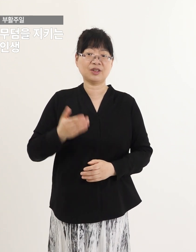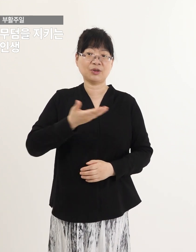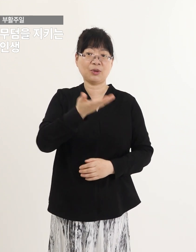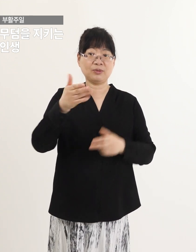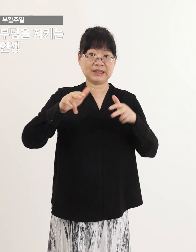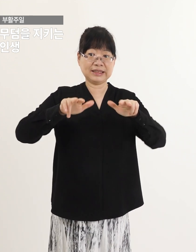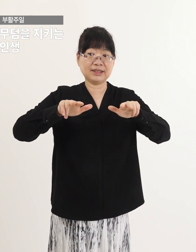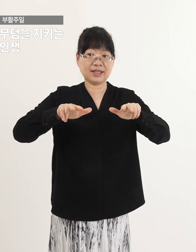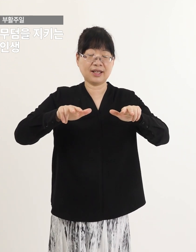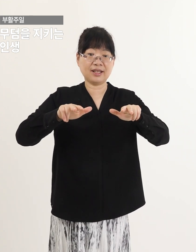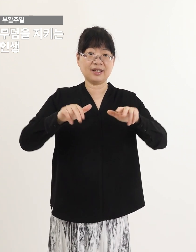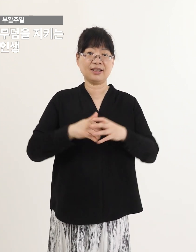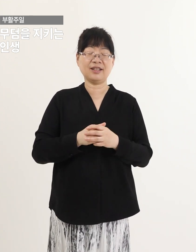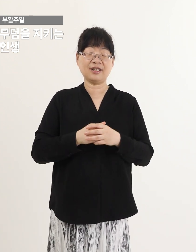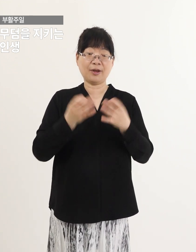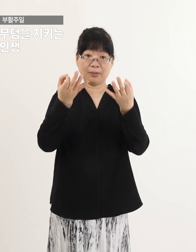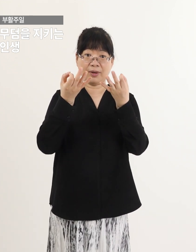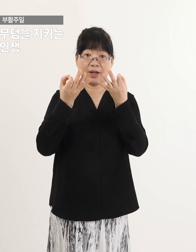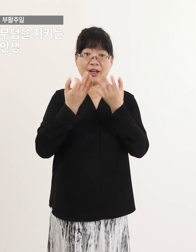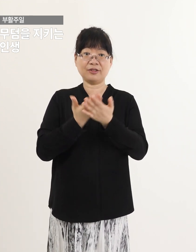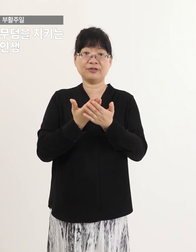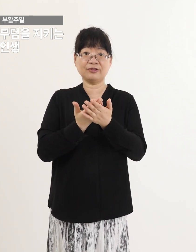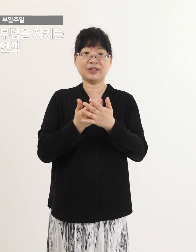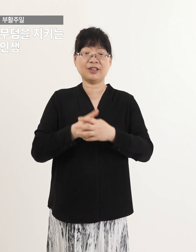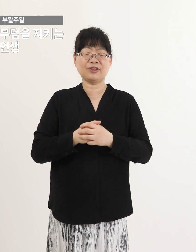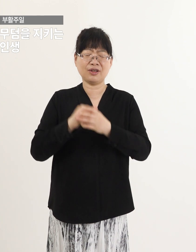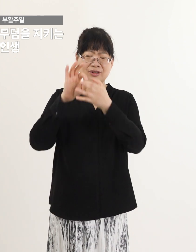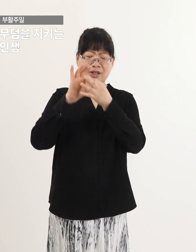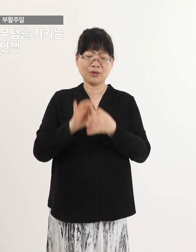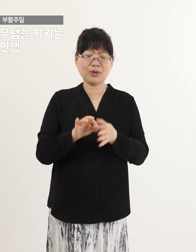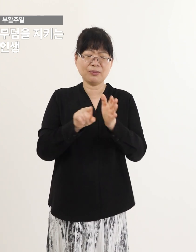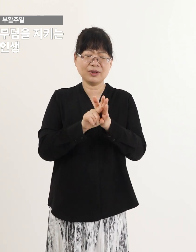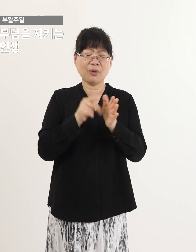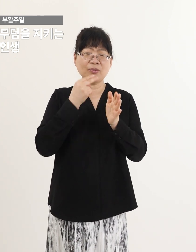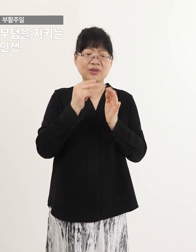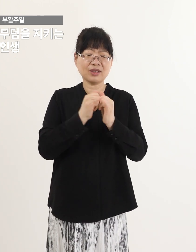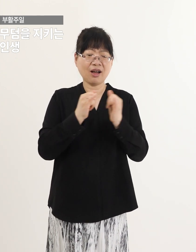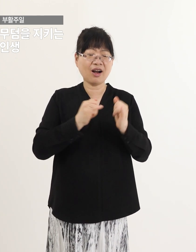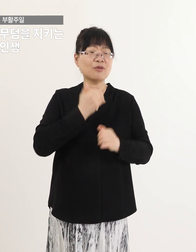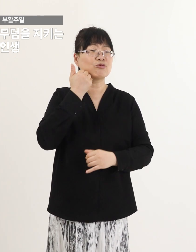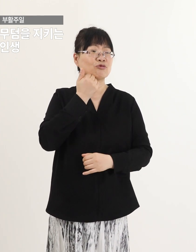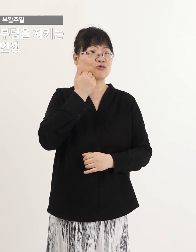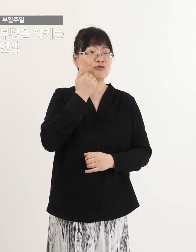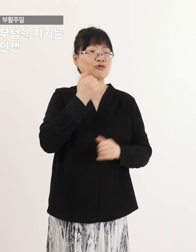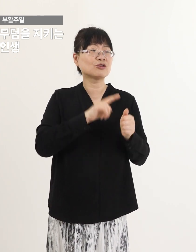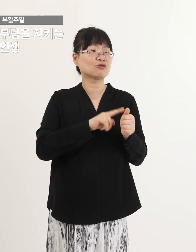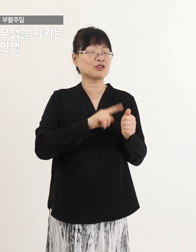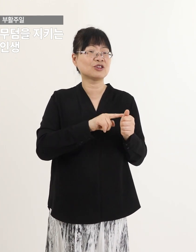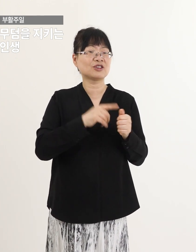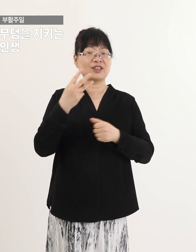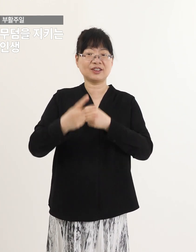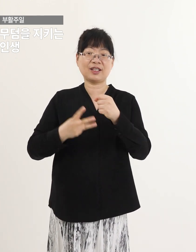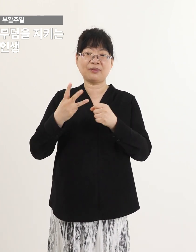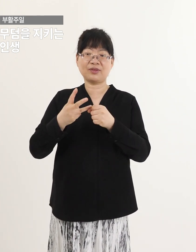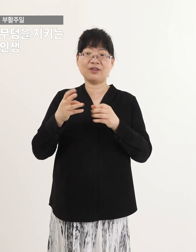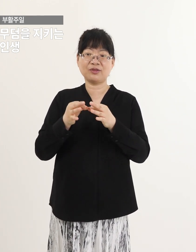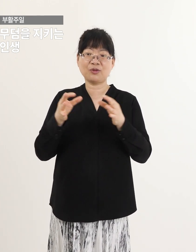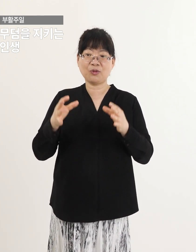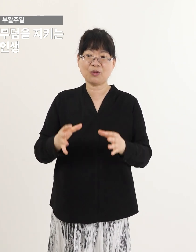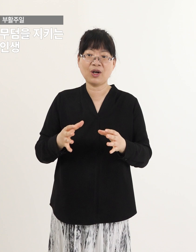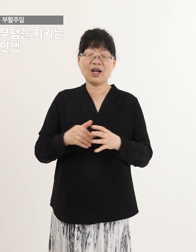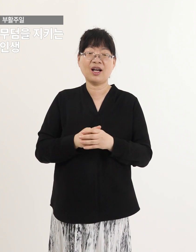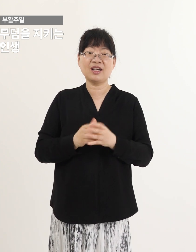이제 앞을 좀 봐주세요. 계속 믿지 않은 사람들은 누구예요? 3년 동안